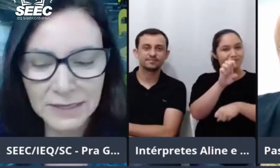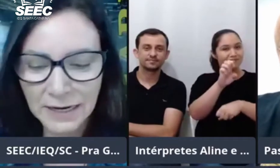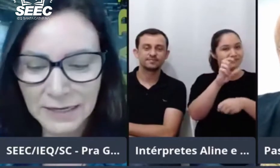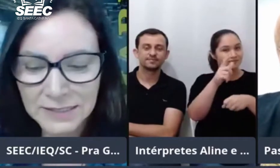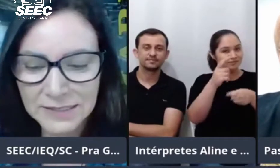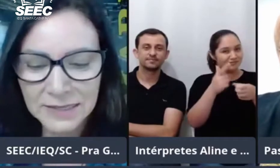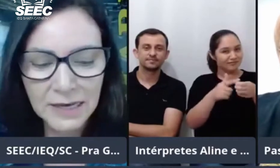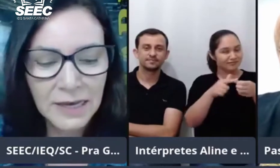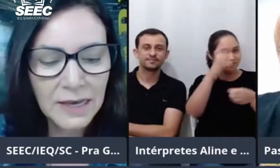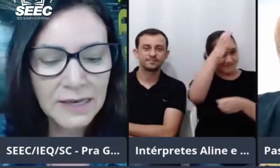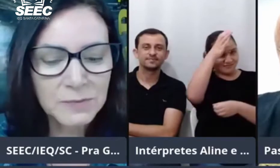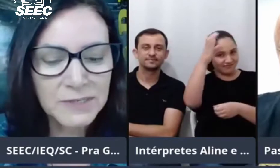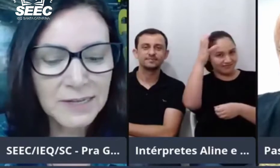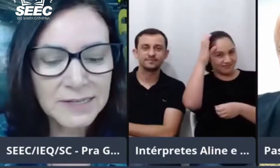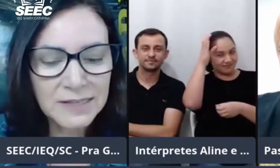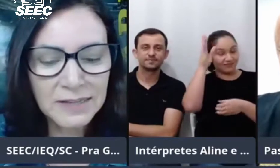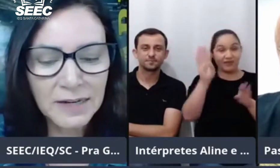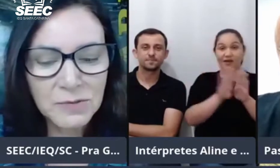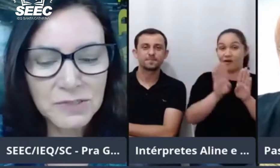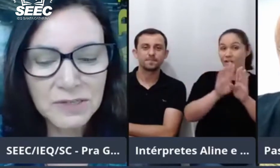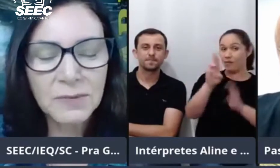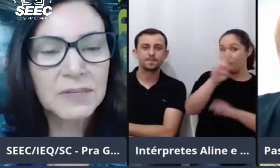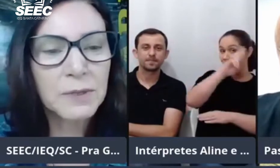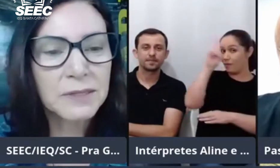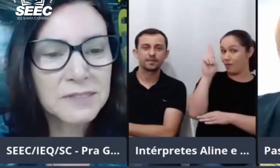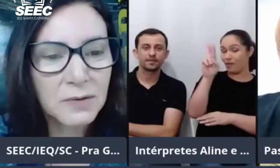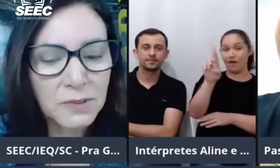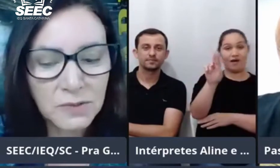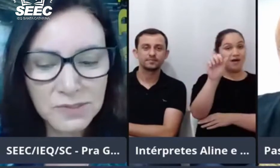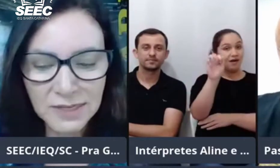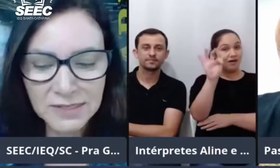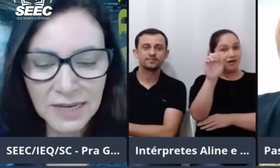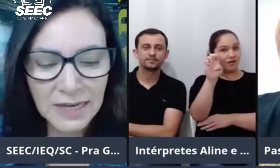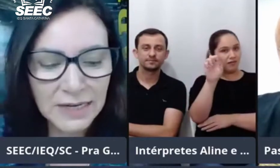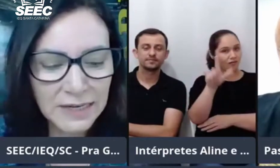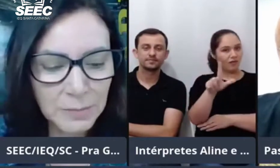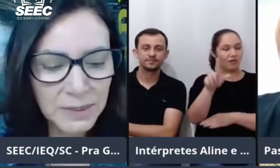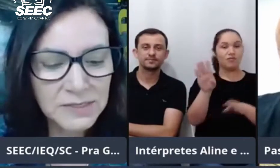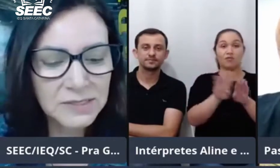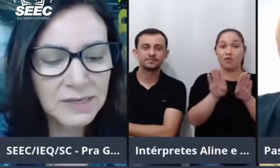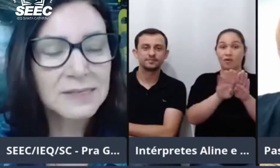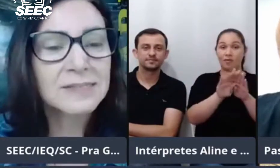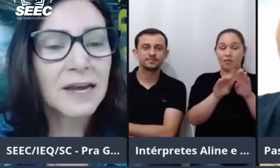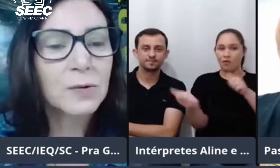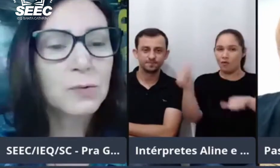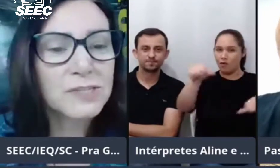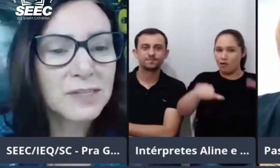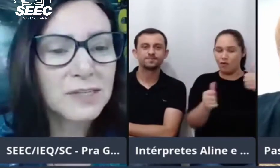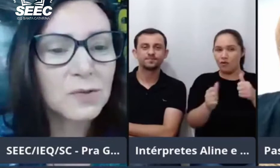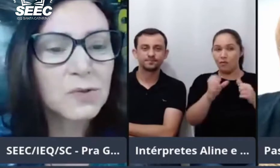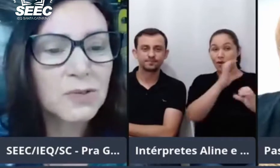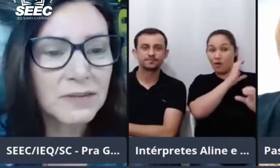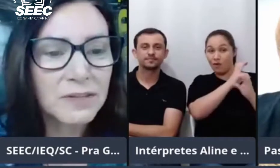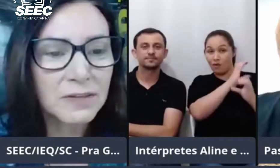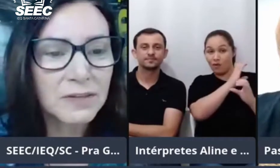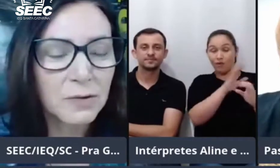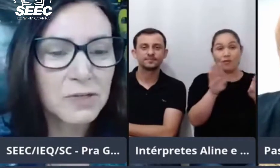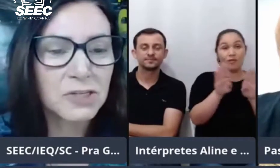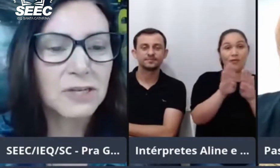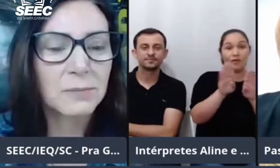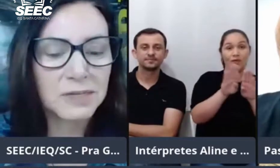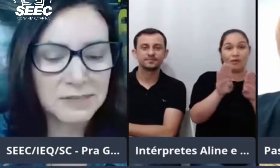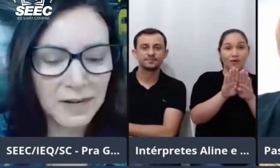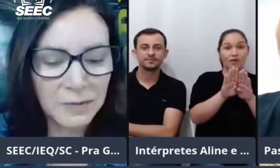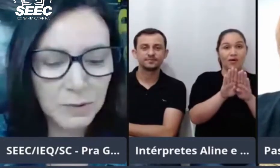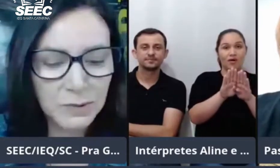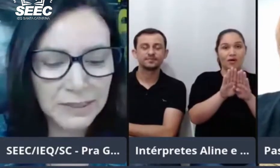de Materiais, especialista em tradução, interpretação e docência em Libras, está cursando o curso livre de